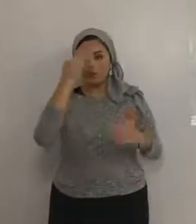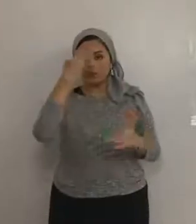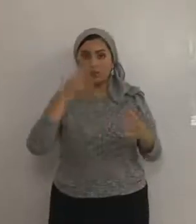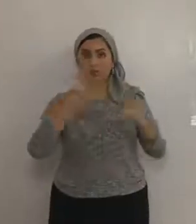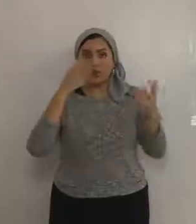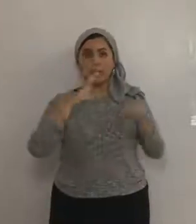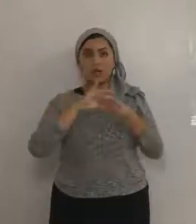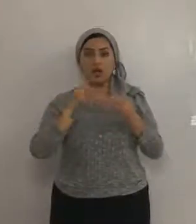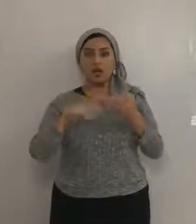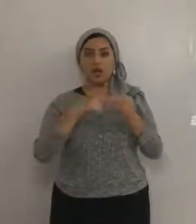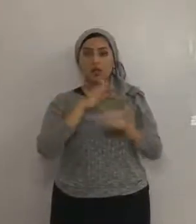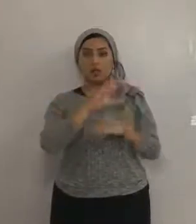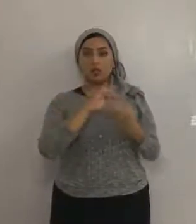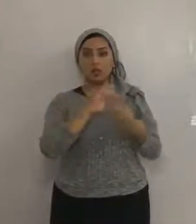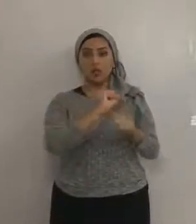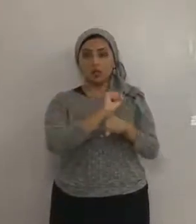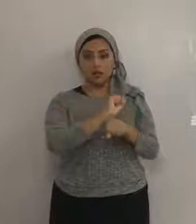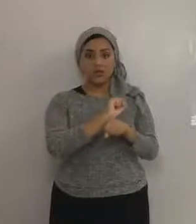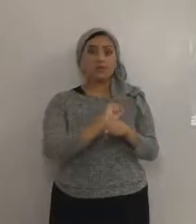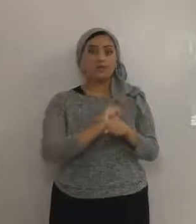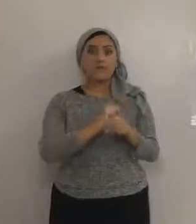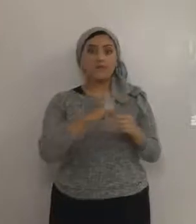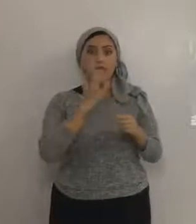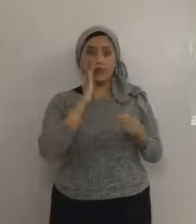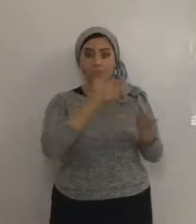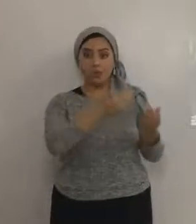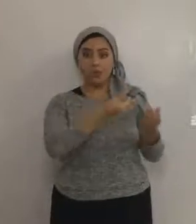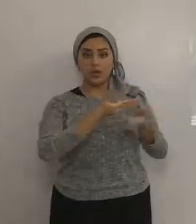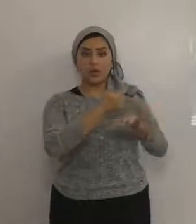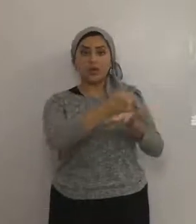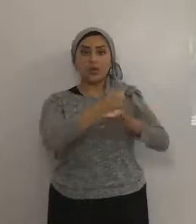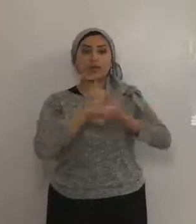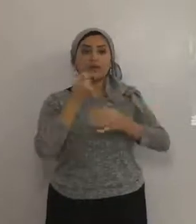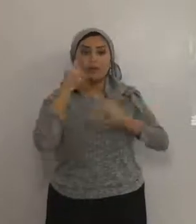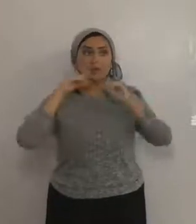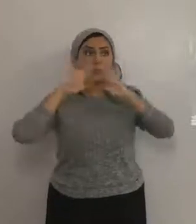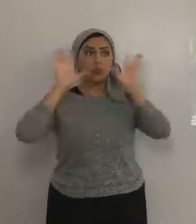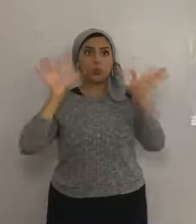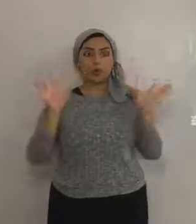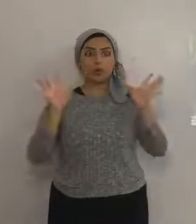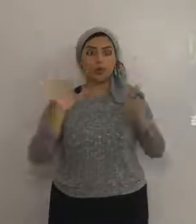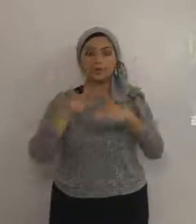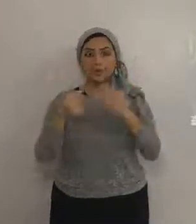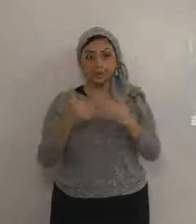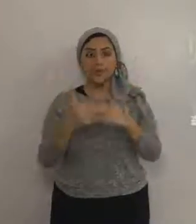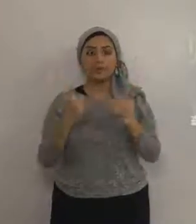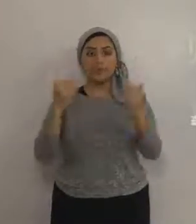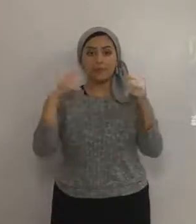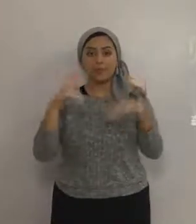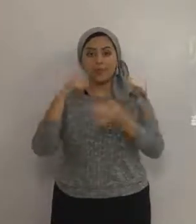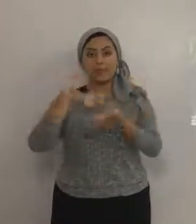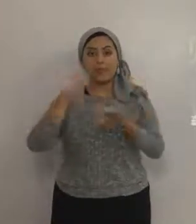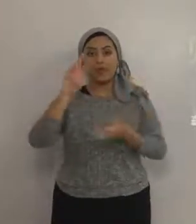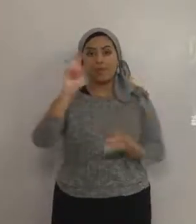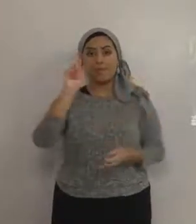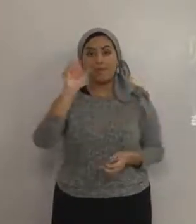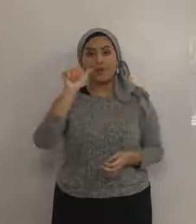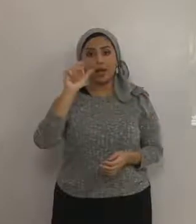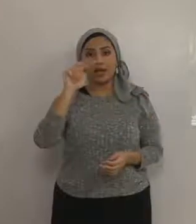profesión. Entonces, él nos va a ayudar a entender mejor todo esto. Vamos a Mateo 24, por favor, y vamos